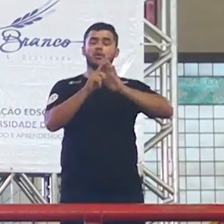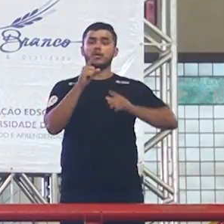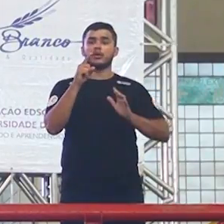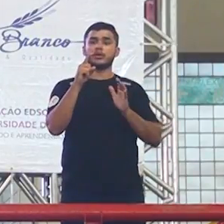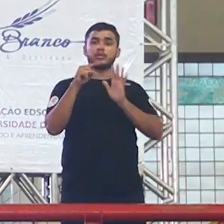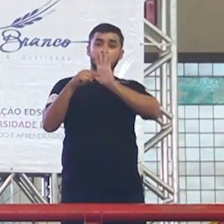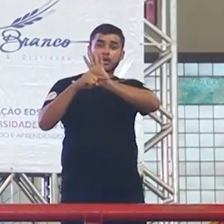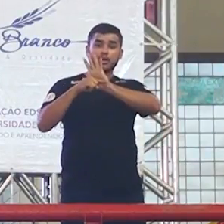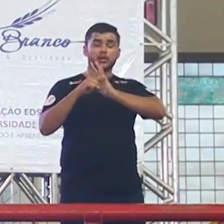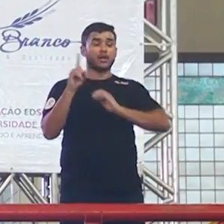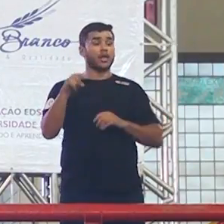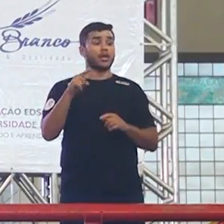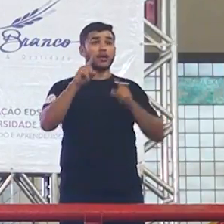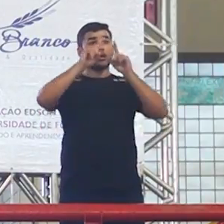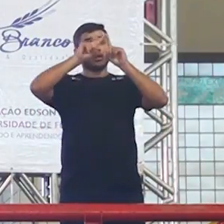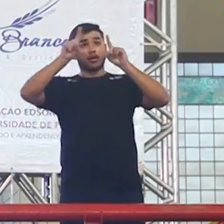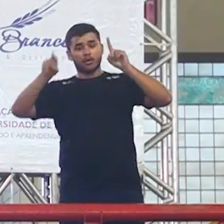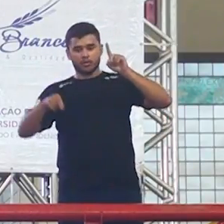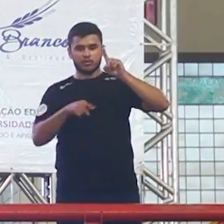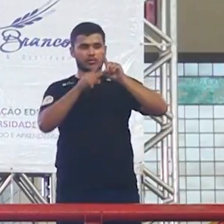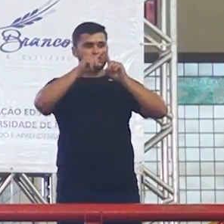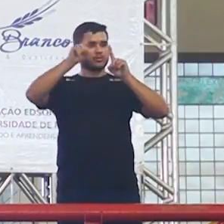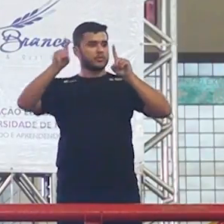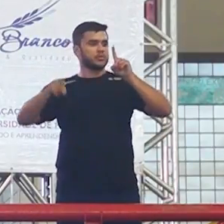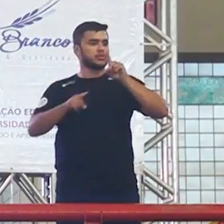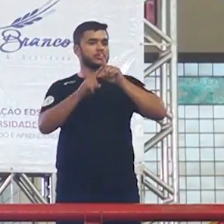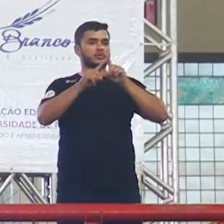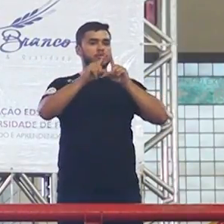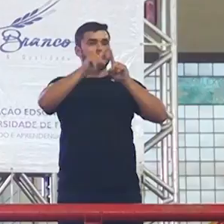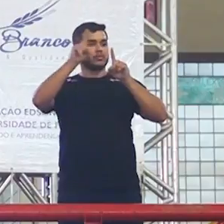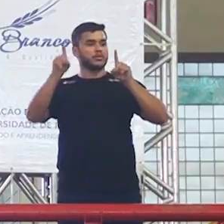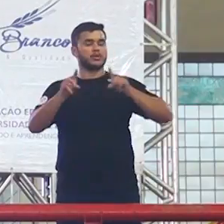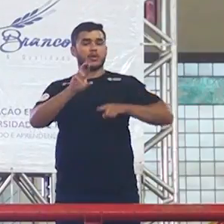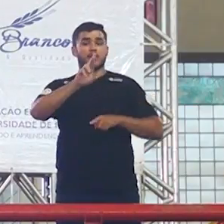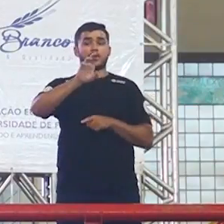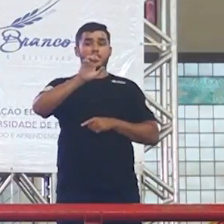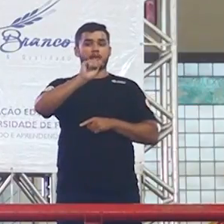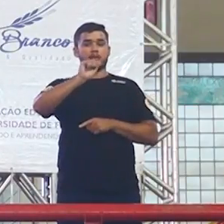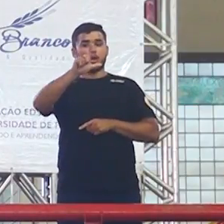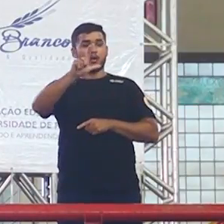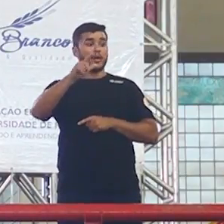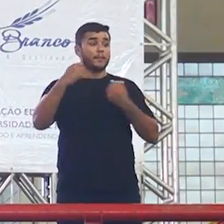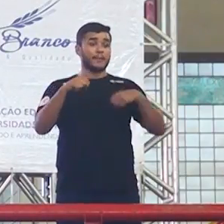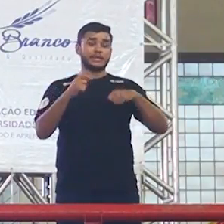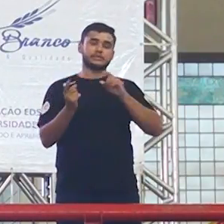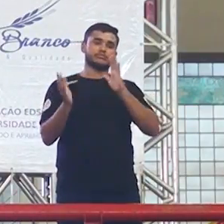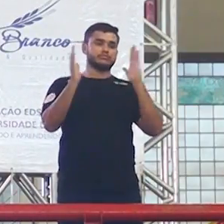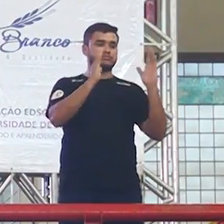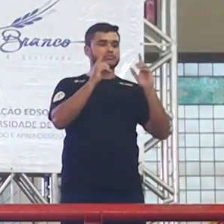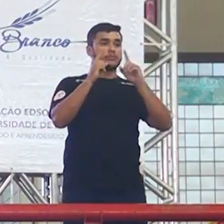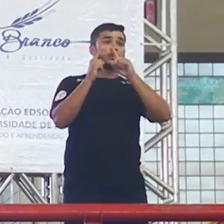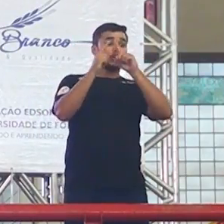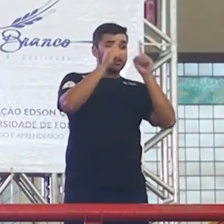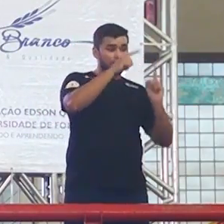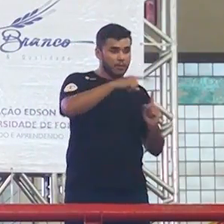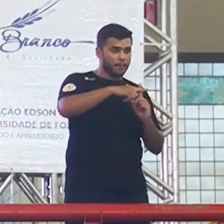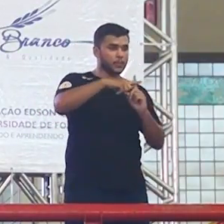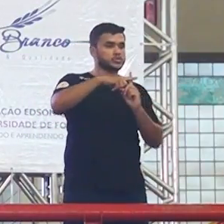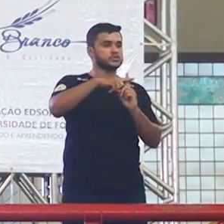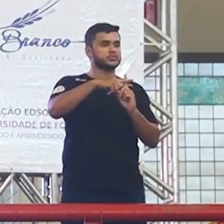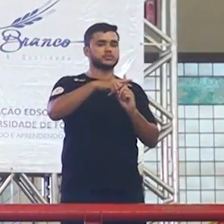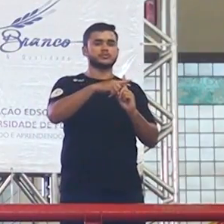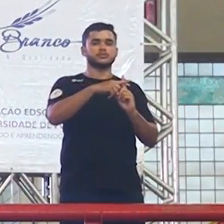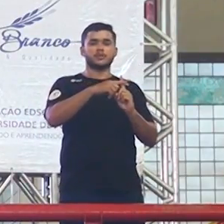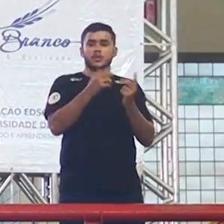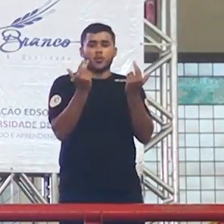significa dizer que você adotou o sentido errado. Você adotou o sentido real. E nós temos que trabalhar com o sentido convencional. Mas o número o